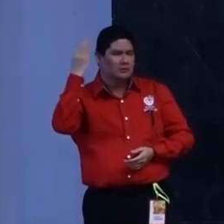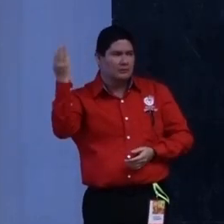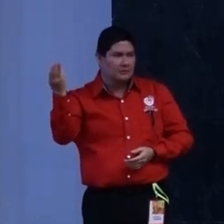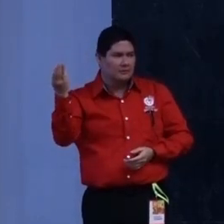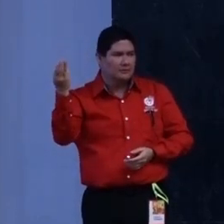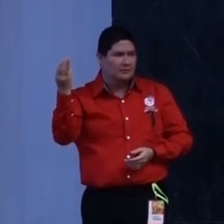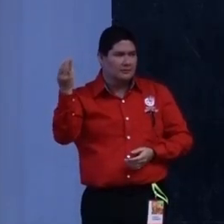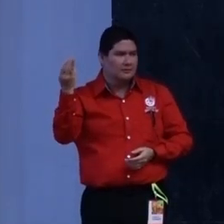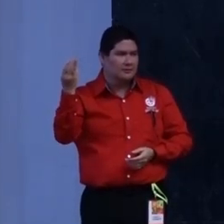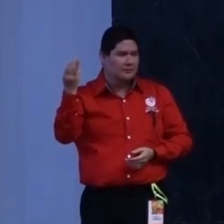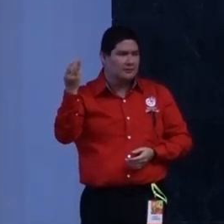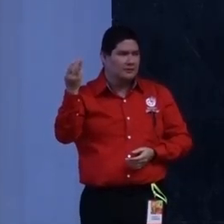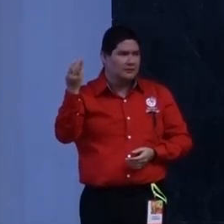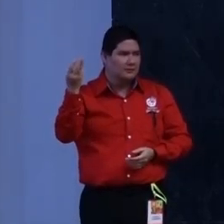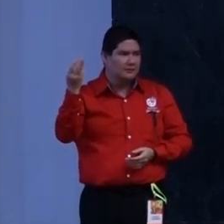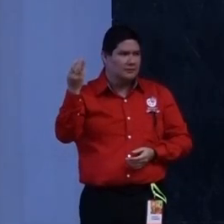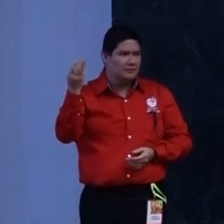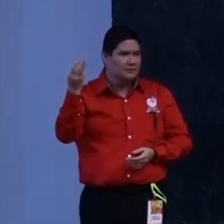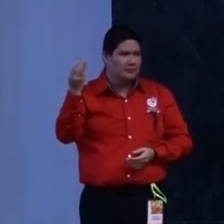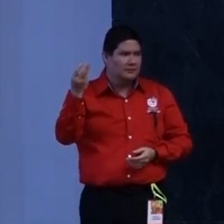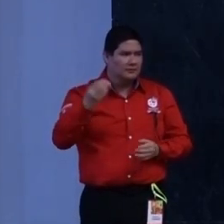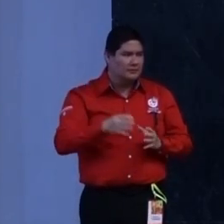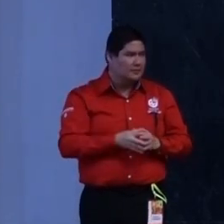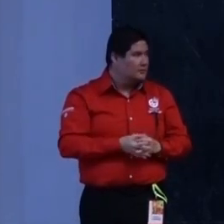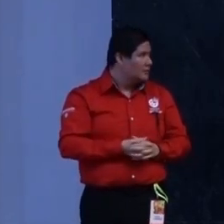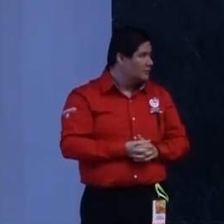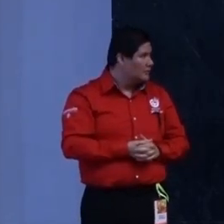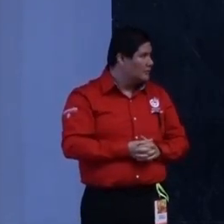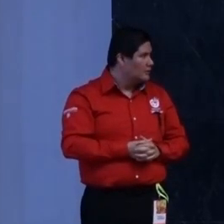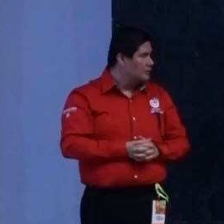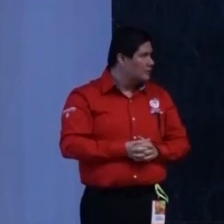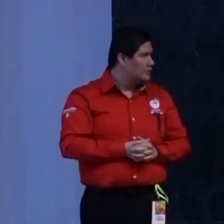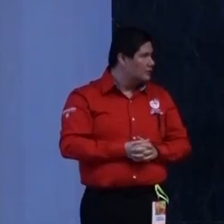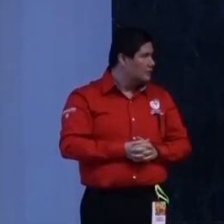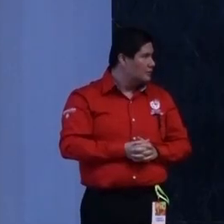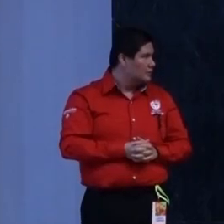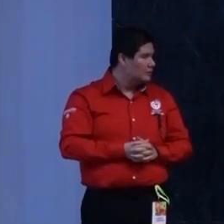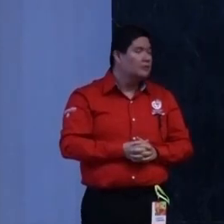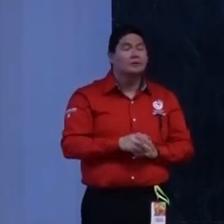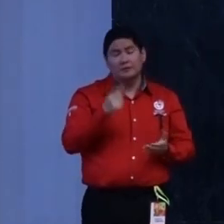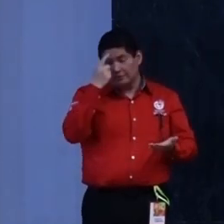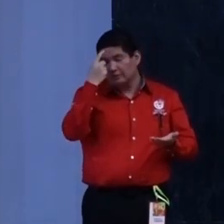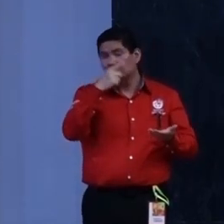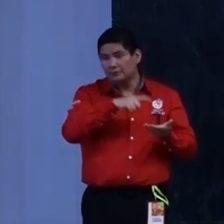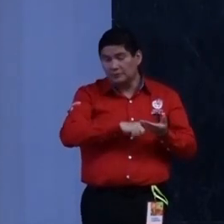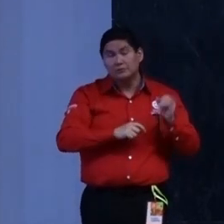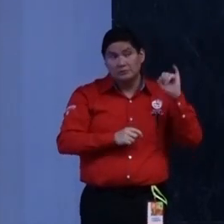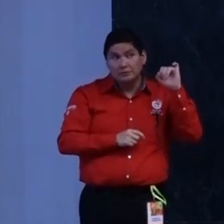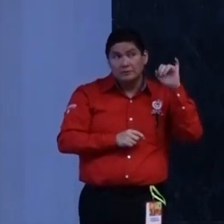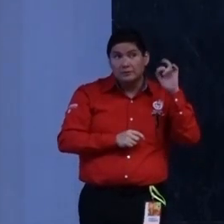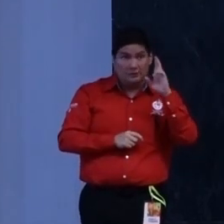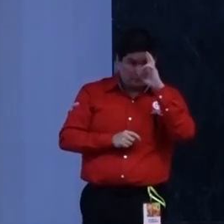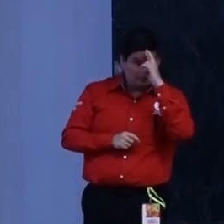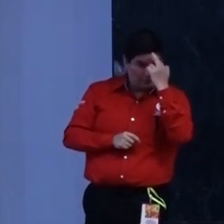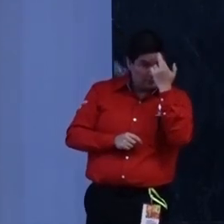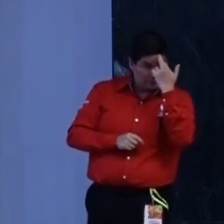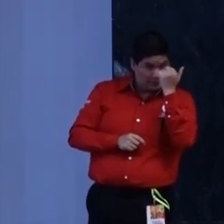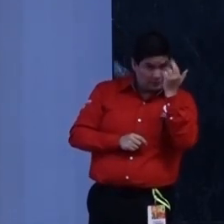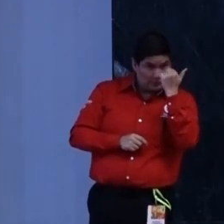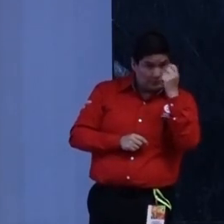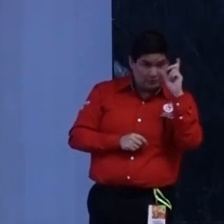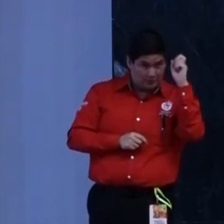intervenir, es verdad, y ahora voy a intervenir yo en tu comentario. Creo que sí, tienes toda la razón, es muy